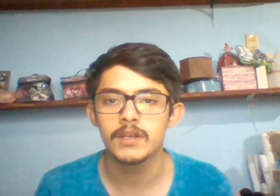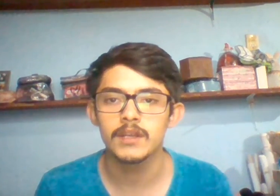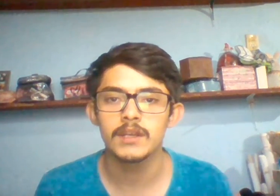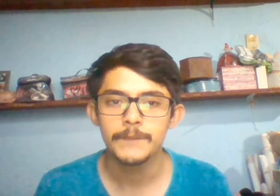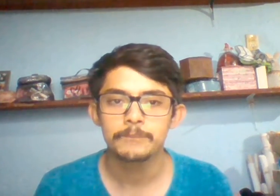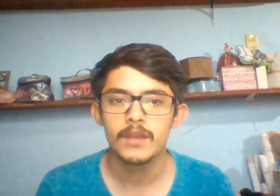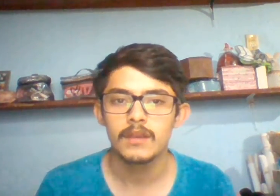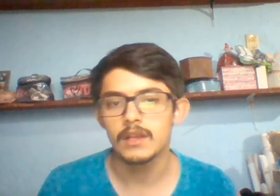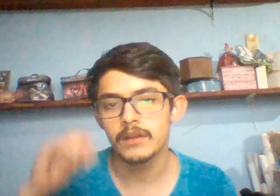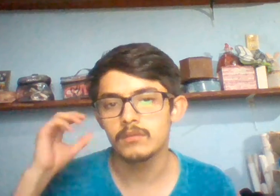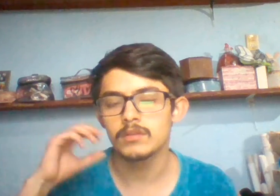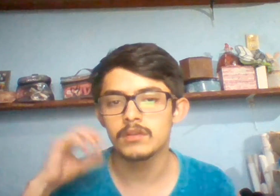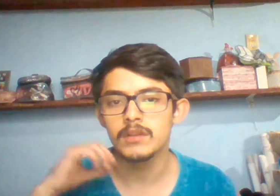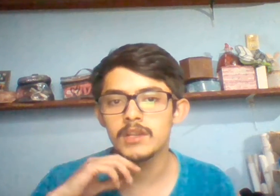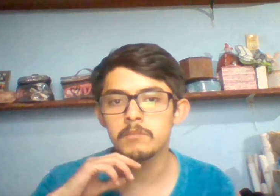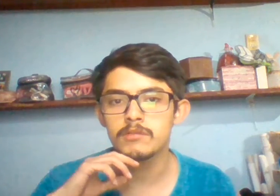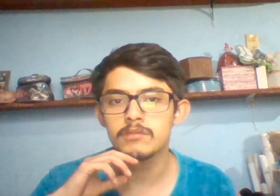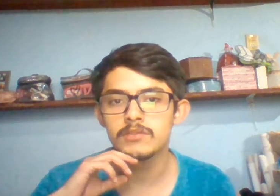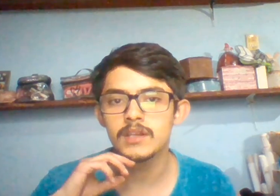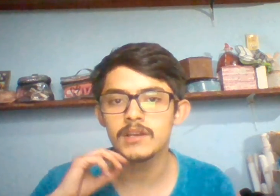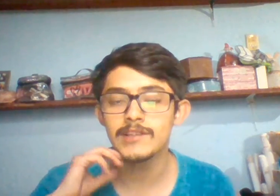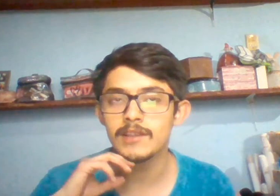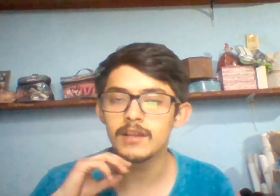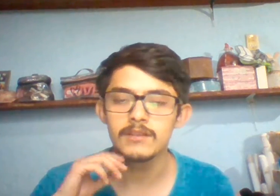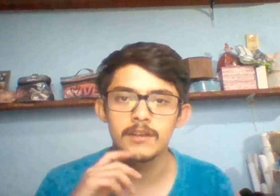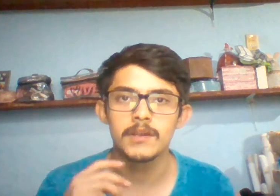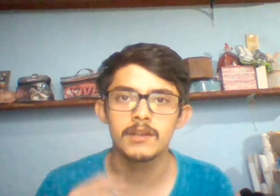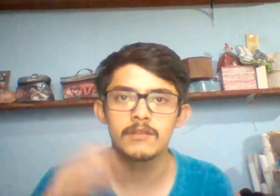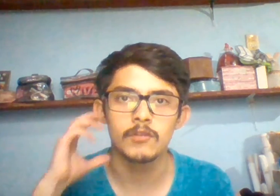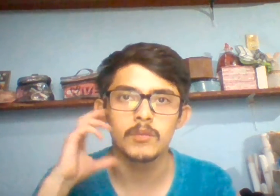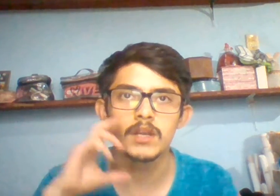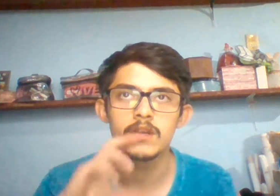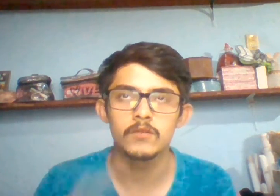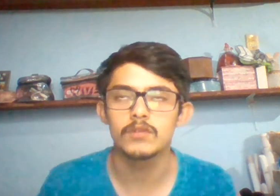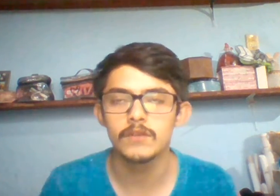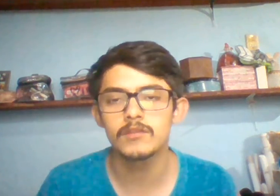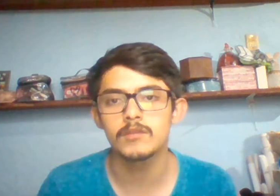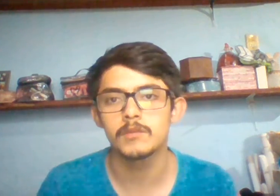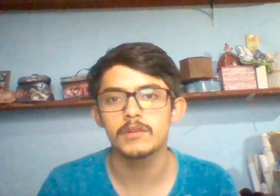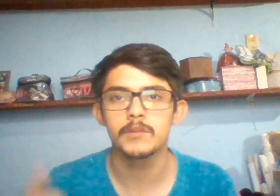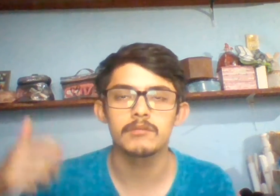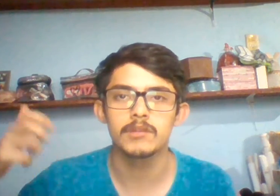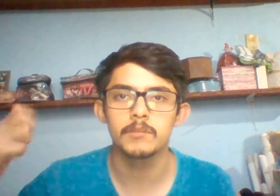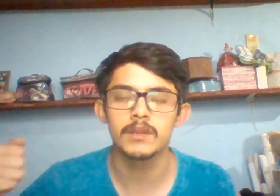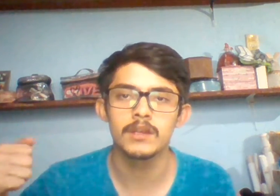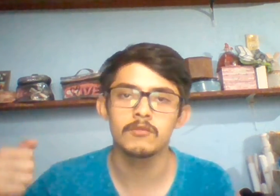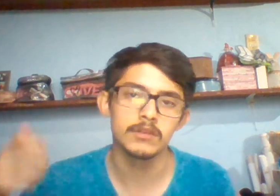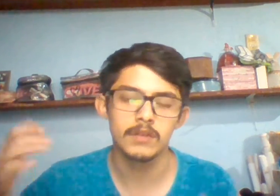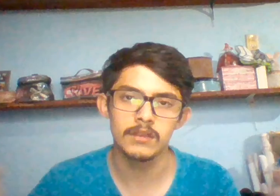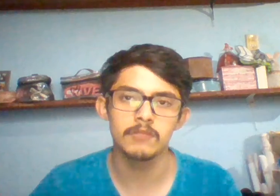que el reductor hipociclicidal se ve conforme a las fotografías, como por ejemplo cuando prendía, bueno,